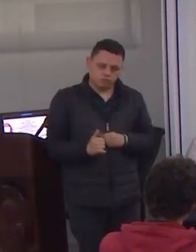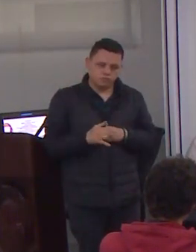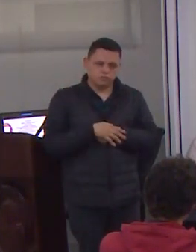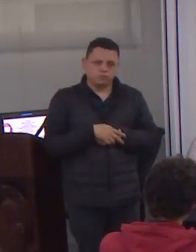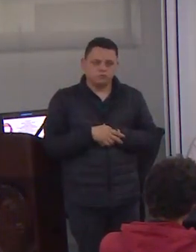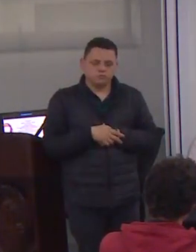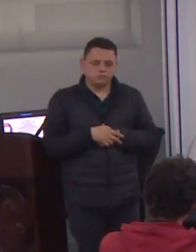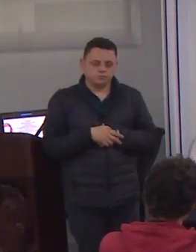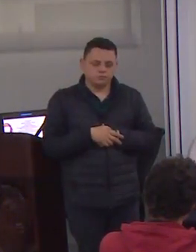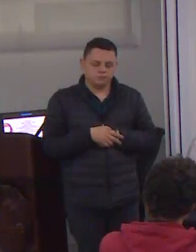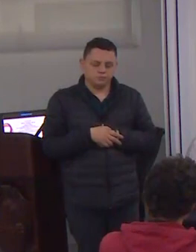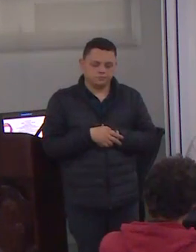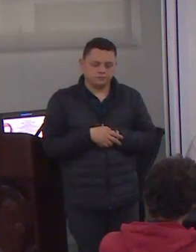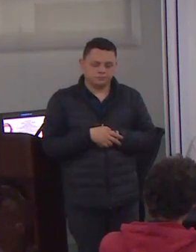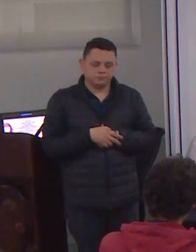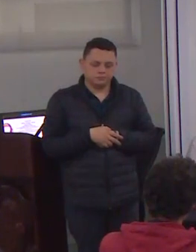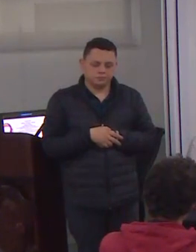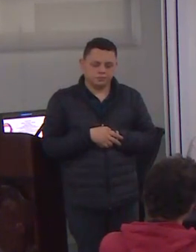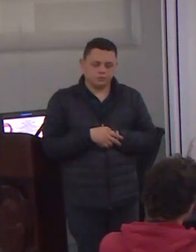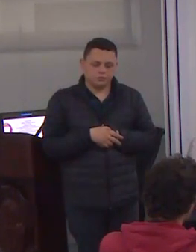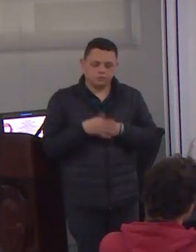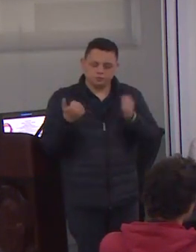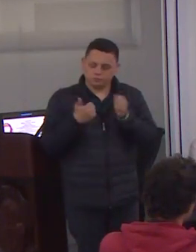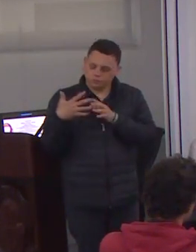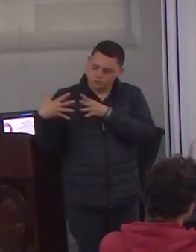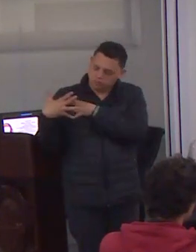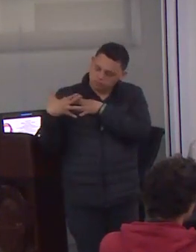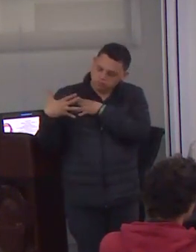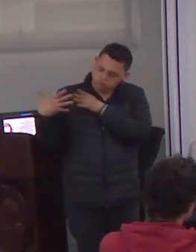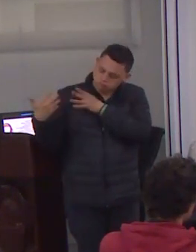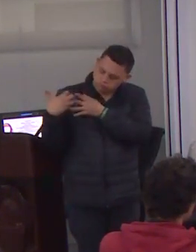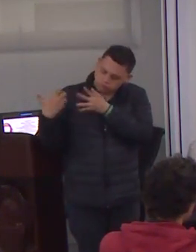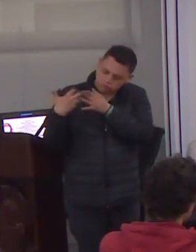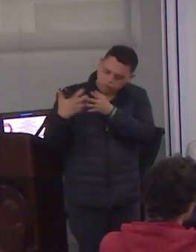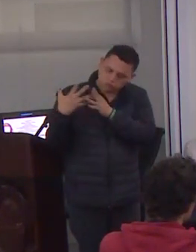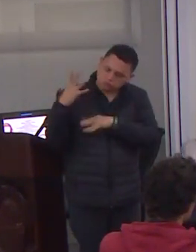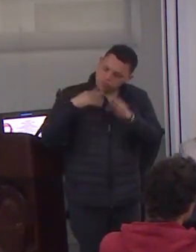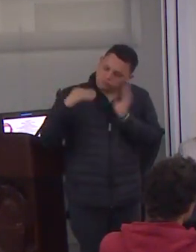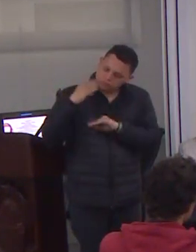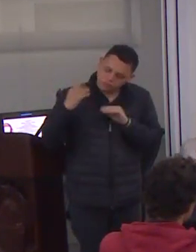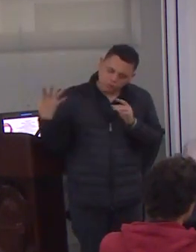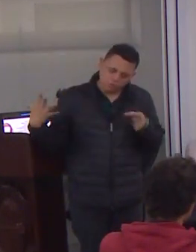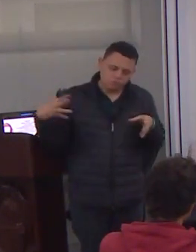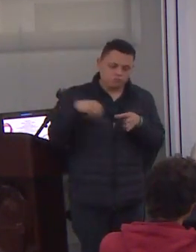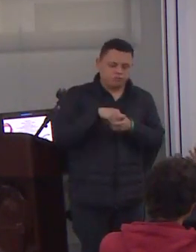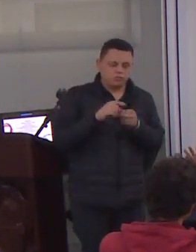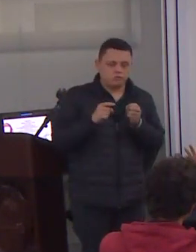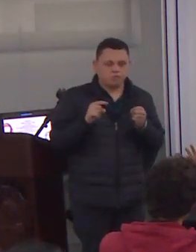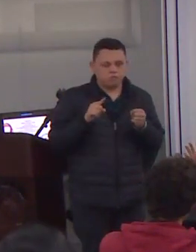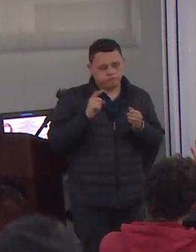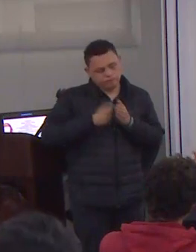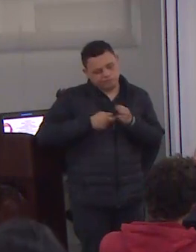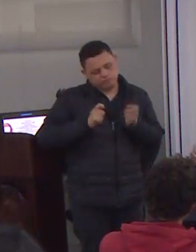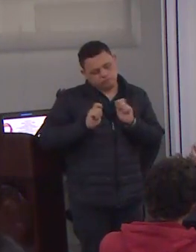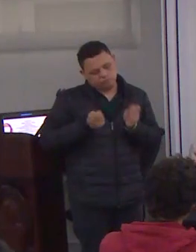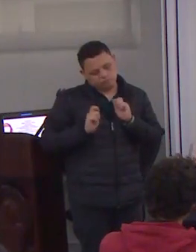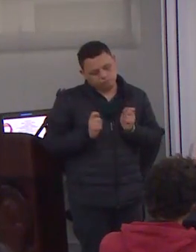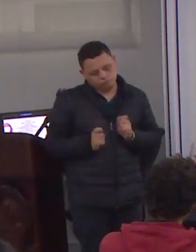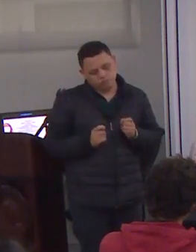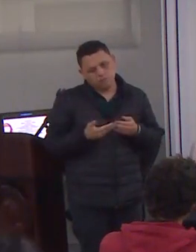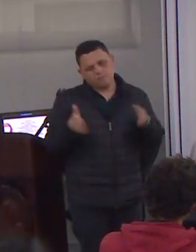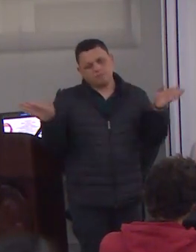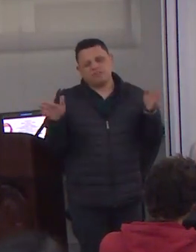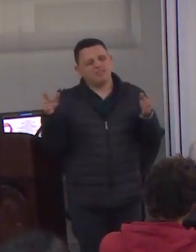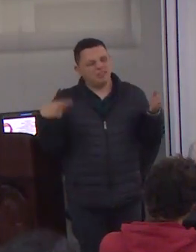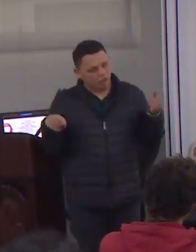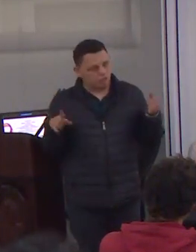se consiguió y se viene digamos sistematizando la experiencia que viene además modificándose y ampliando ahorita les explico en